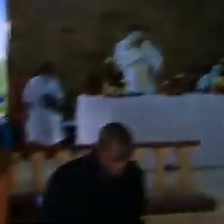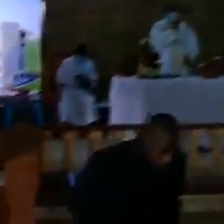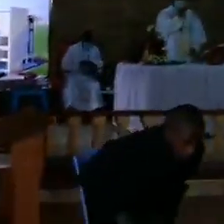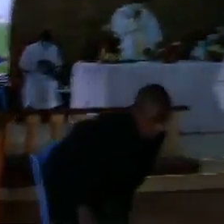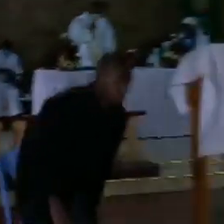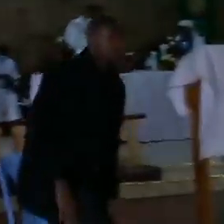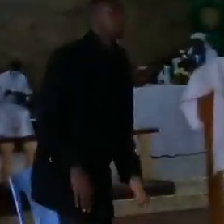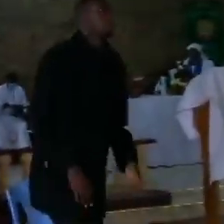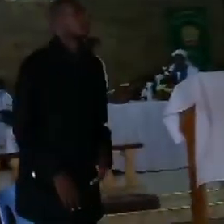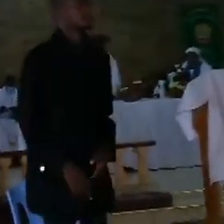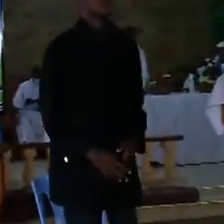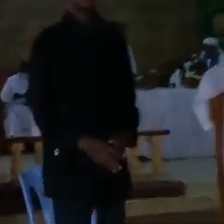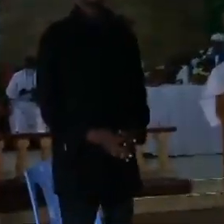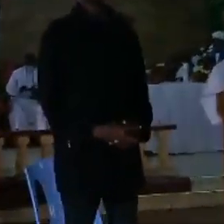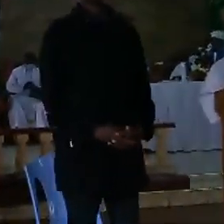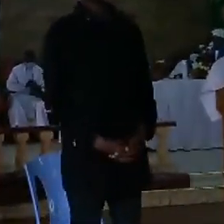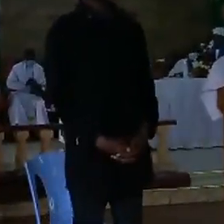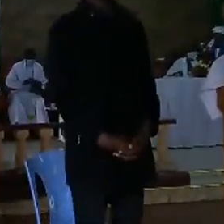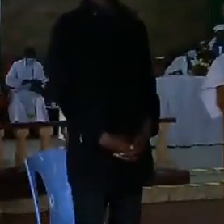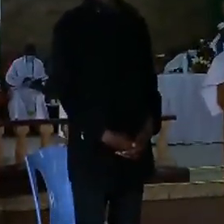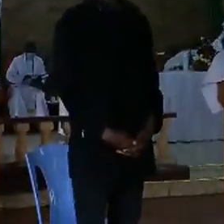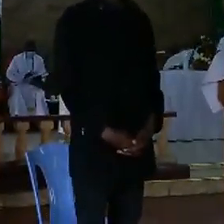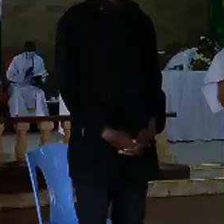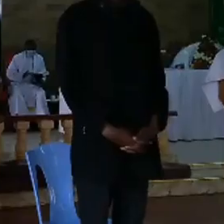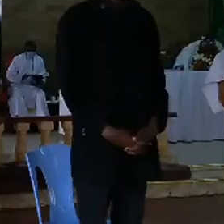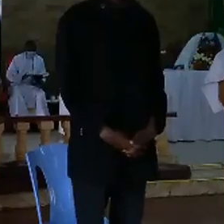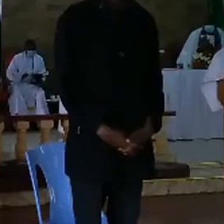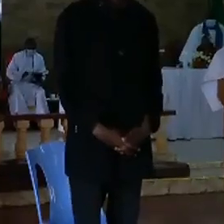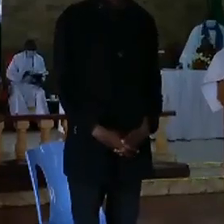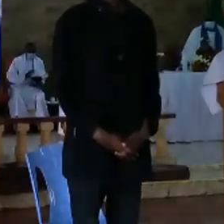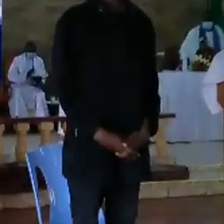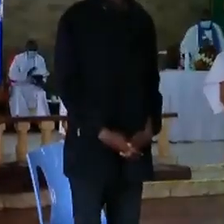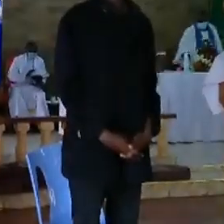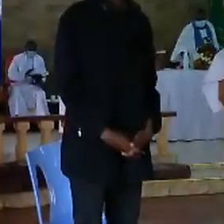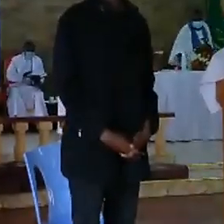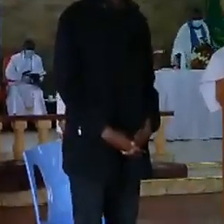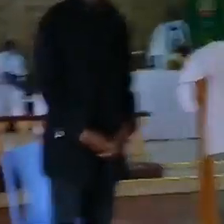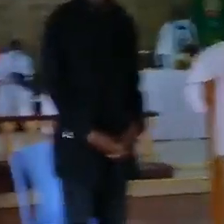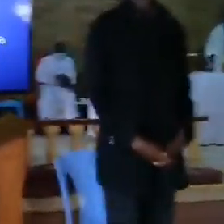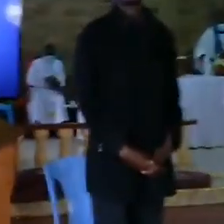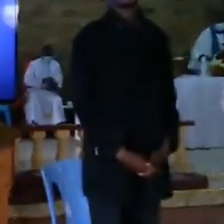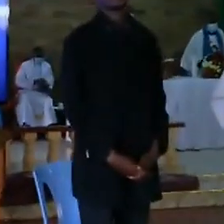nigetha turie mutungatiri twaririe kiugo kia ngai.